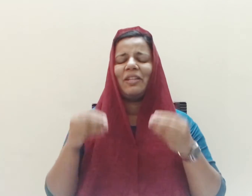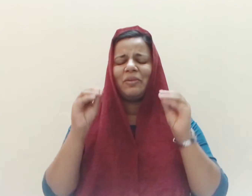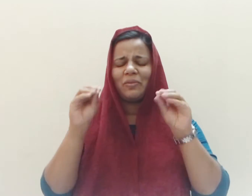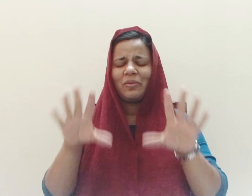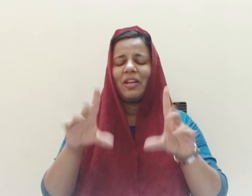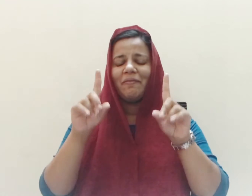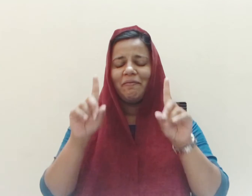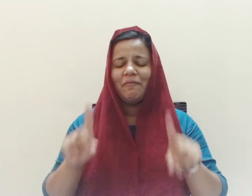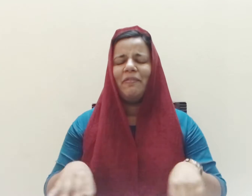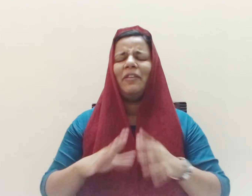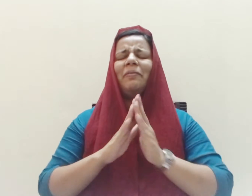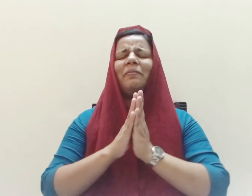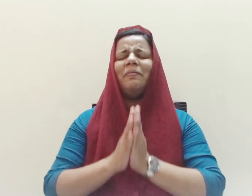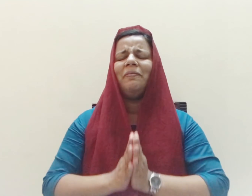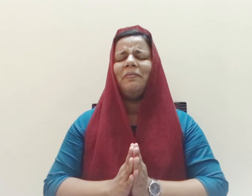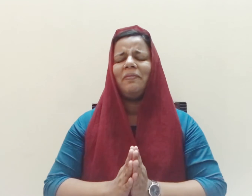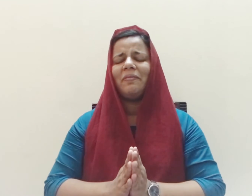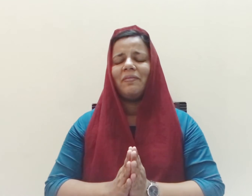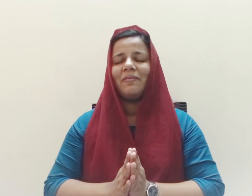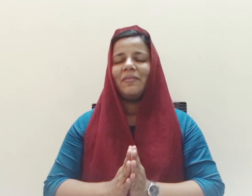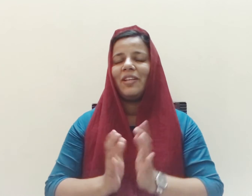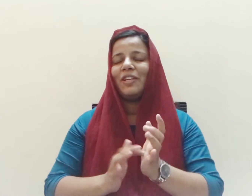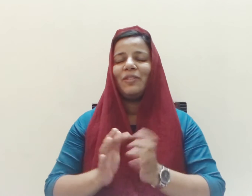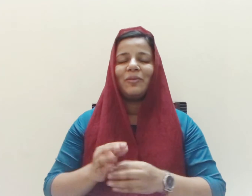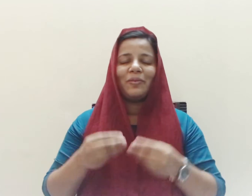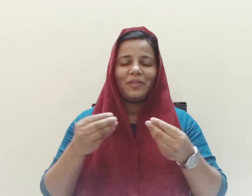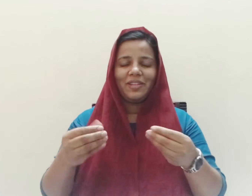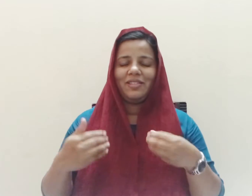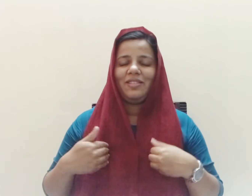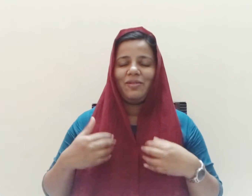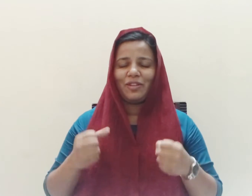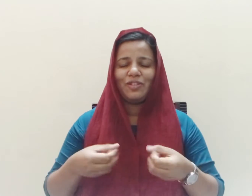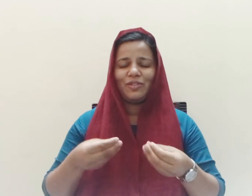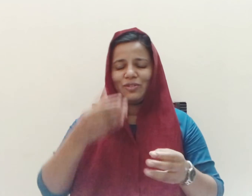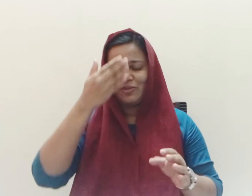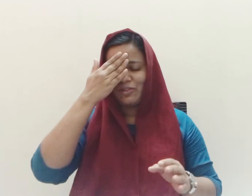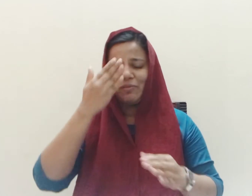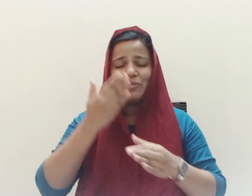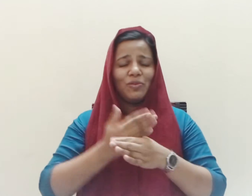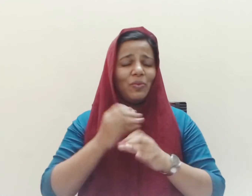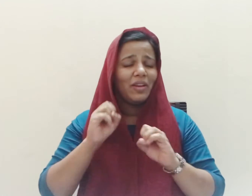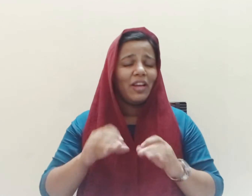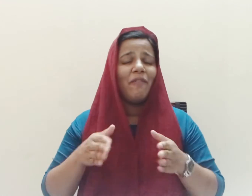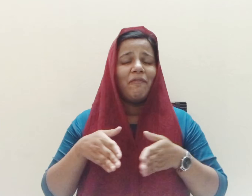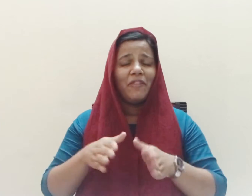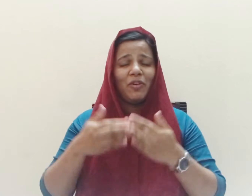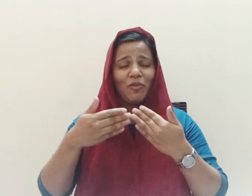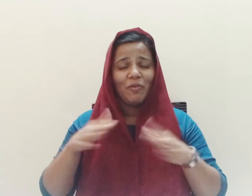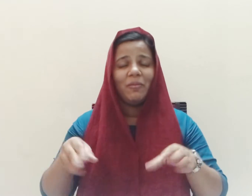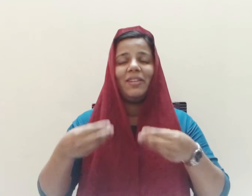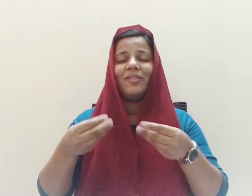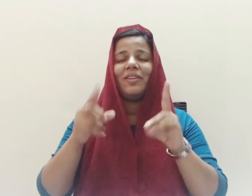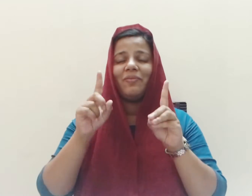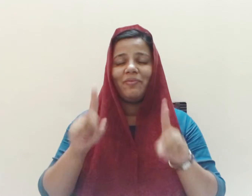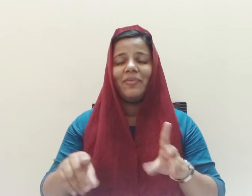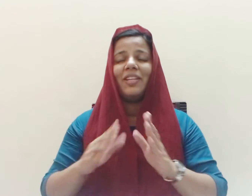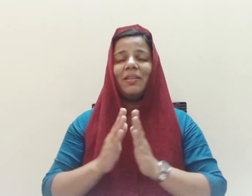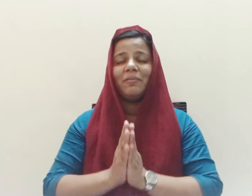തൻ്റെ മക്കളുടെ മേൽ ഇറങ്ങി വരുമാറാകട്ടെ. അങ്ങ് കൊടുത്ത സൗഖ്യത്തിന് സ്തോത്രം. ജോലിയില്ലാത്തവർക്ക് അങ്ങ് വഴി തുറന്നു കൊടുക്കണമേ.